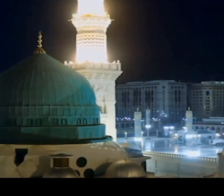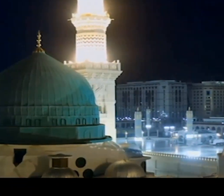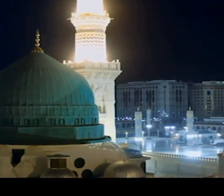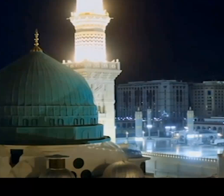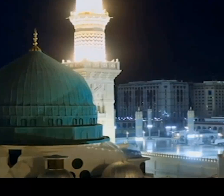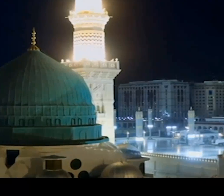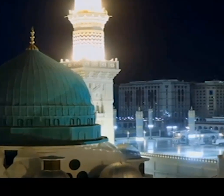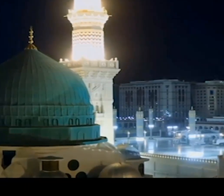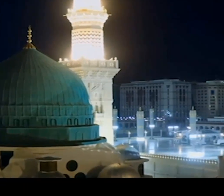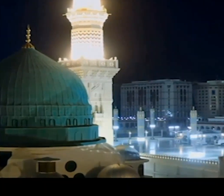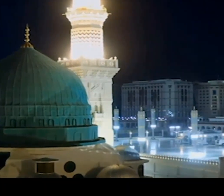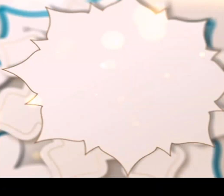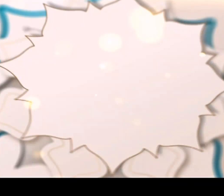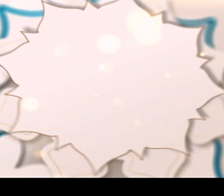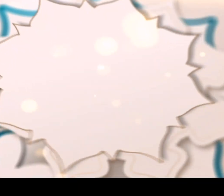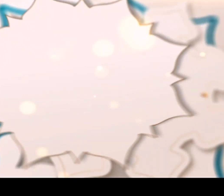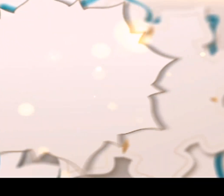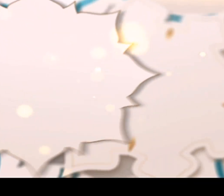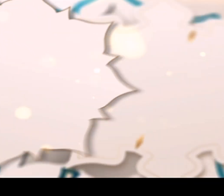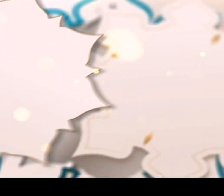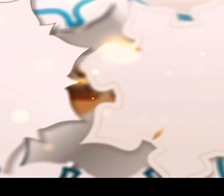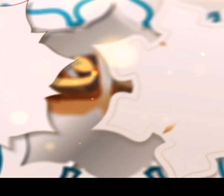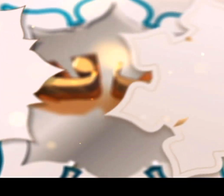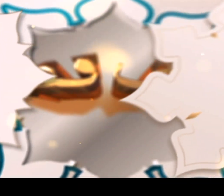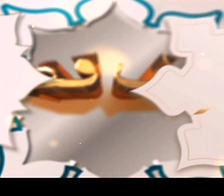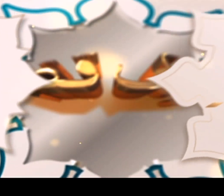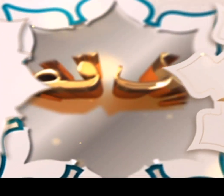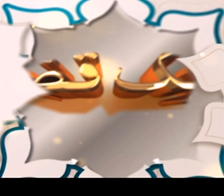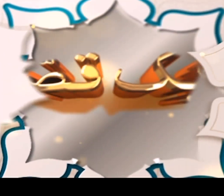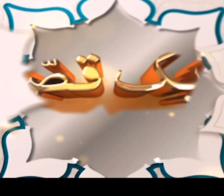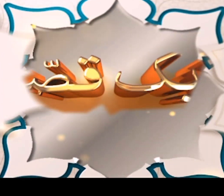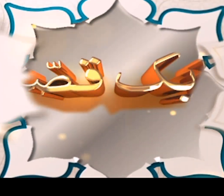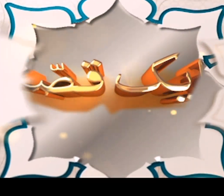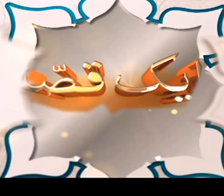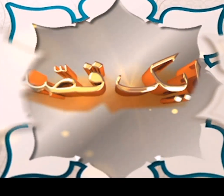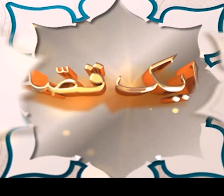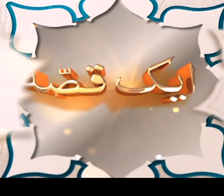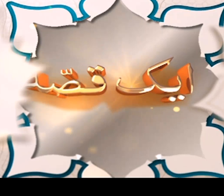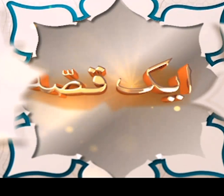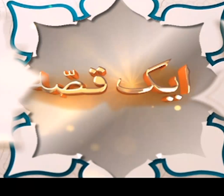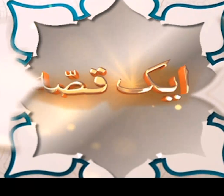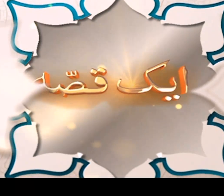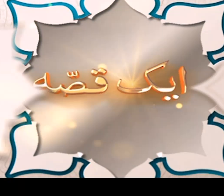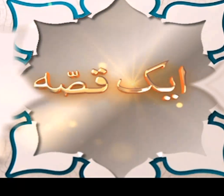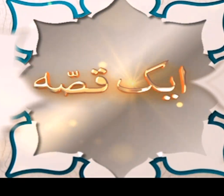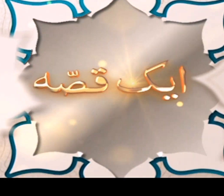علیہ وآلہ وسلم۔ ملتا ہے در سے آخرت